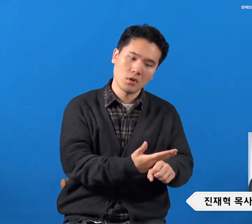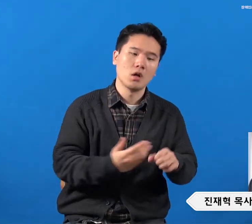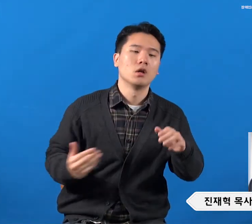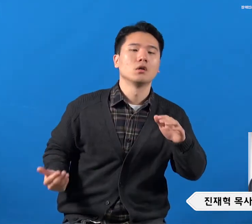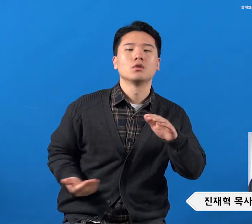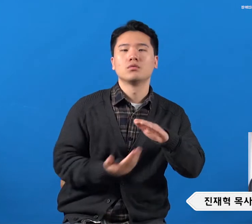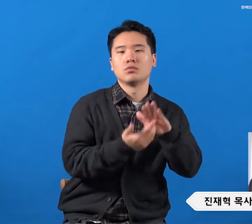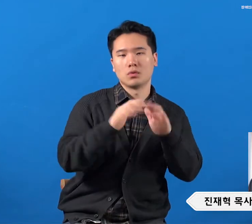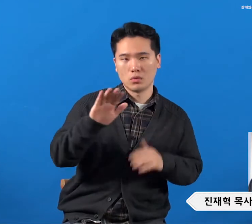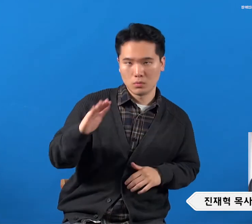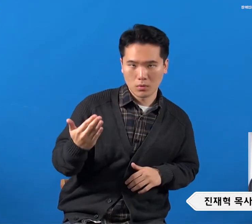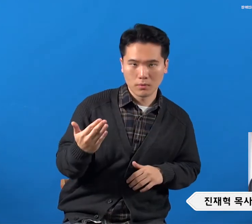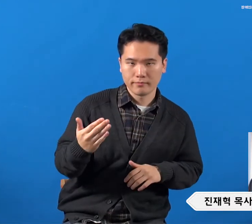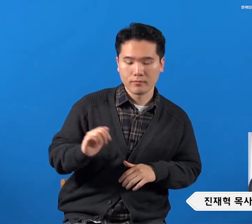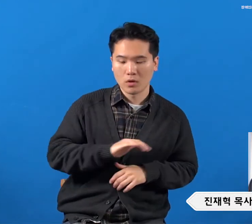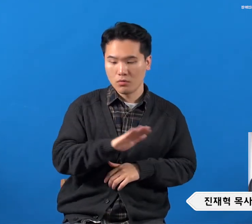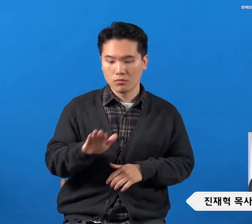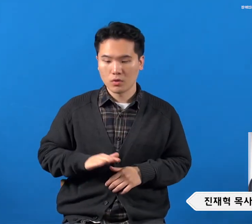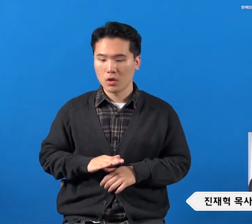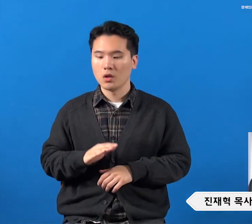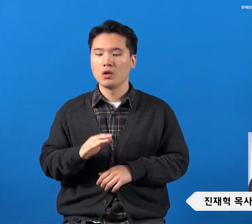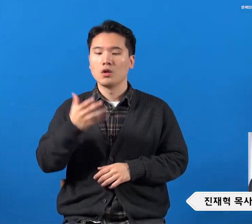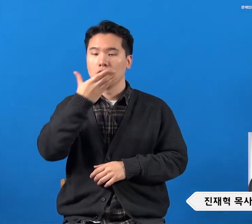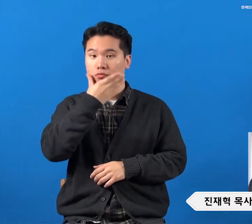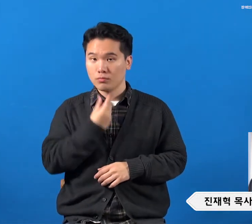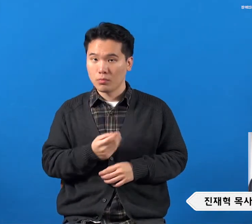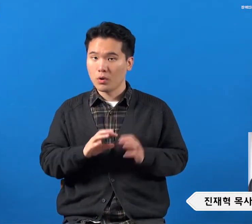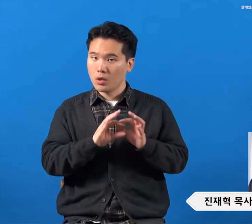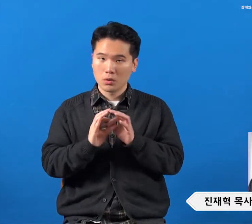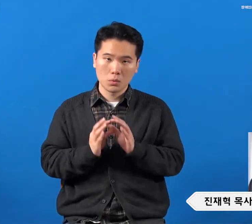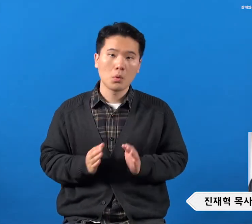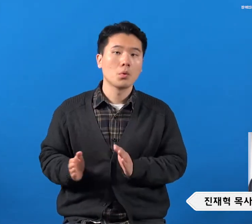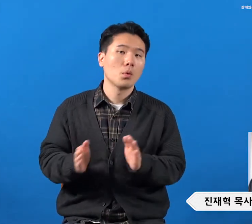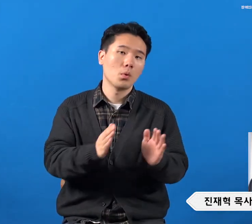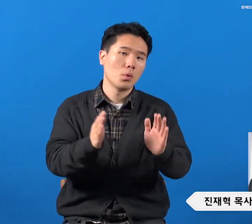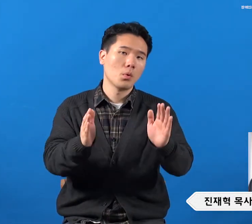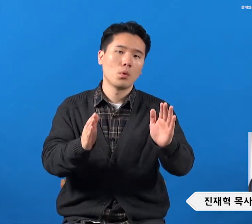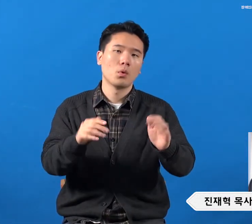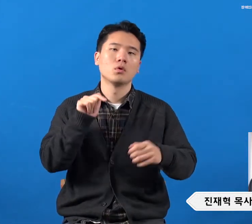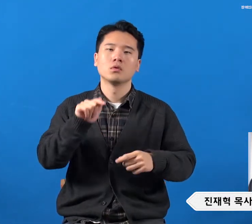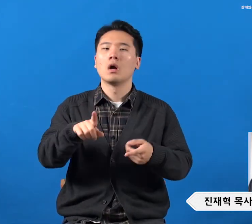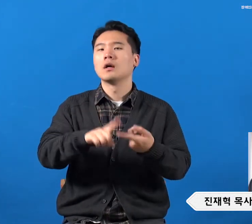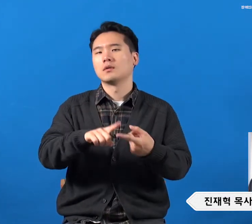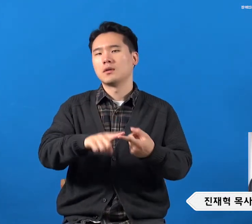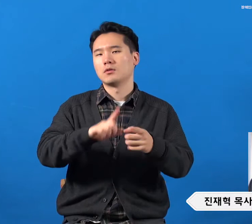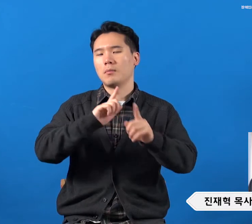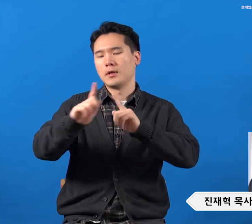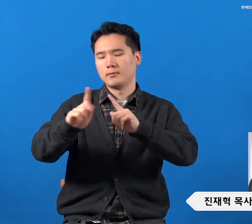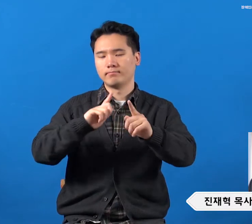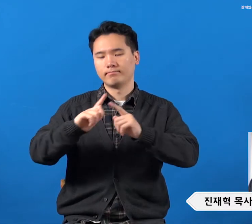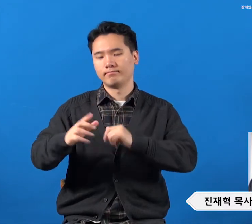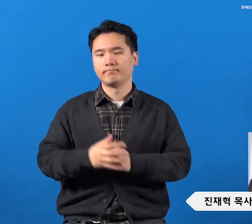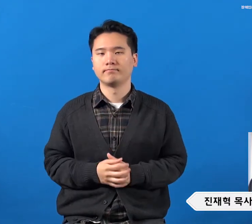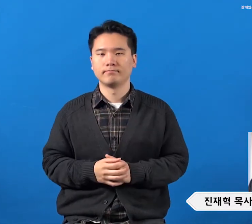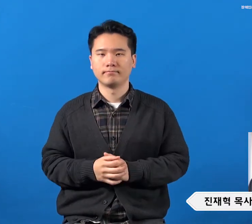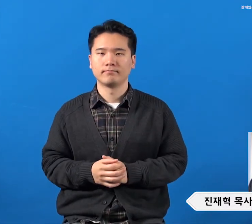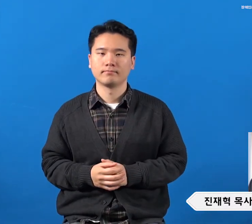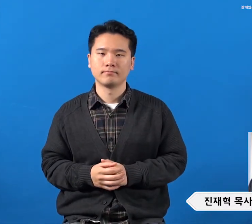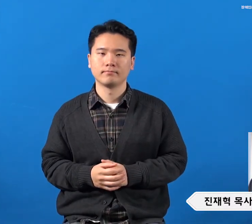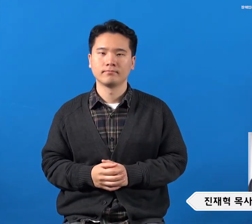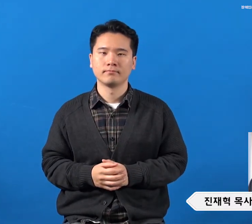이루어지는 축복의 통로, 하나님의 축복의 나타남을 말씀합니다.